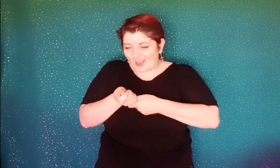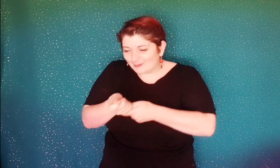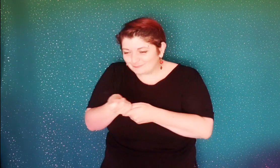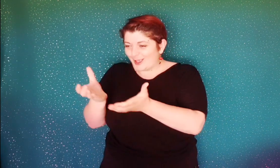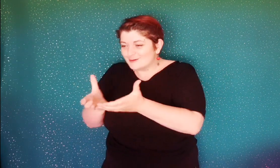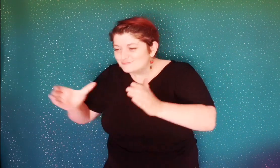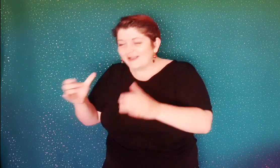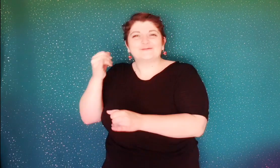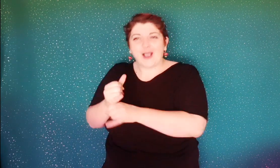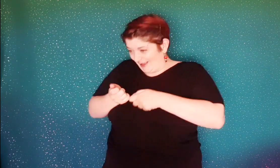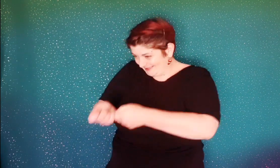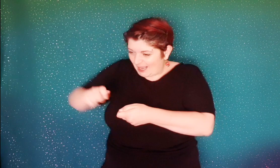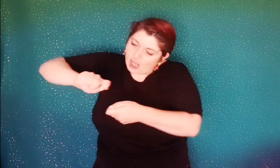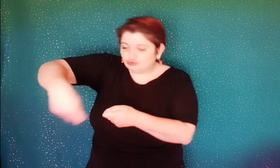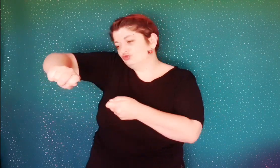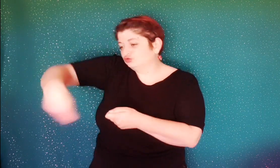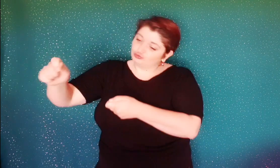et prépare un petit dîner.